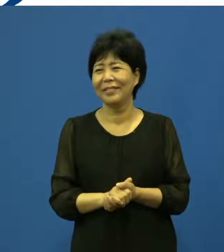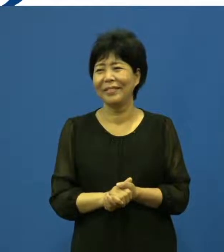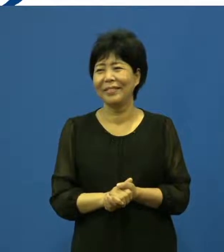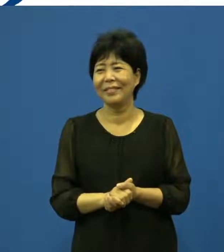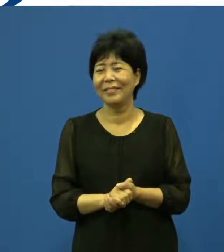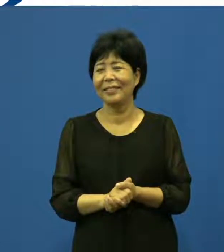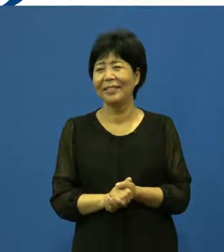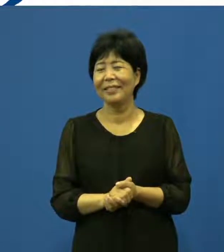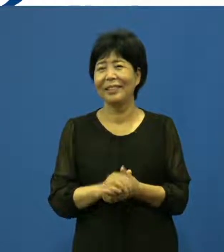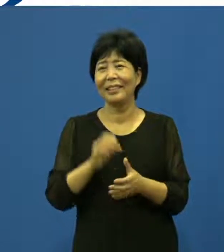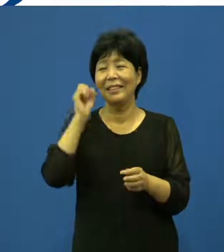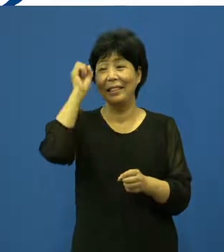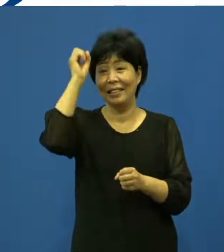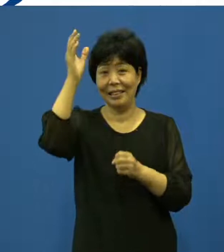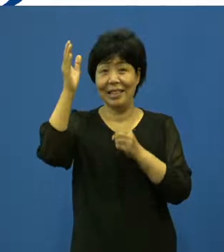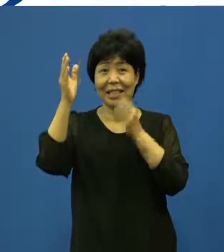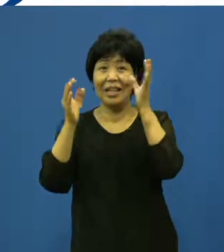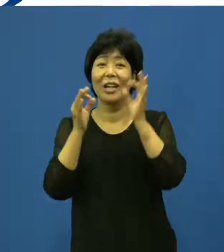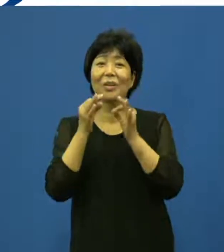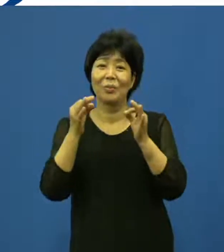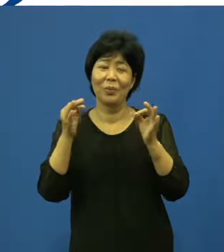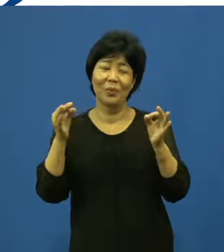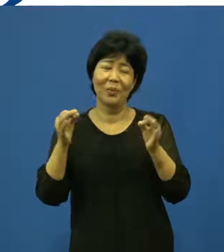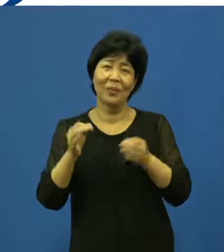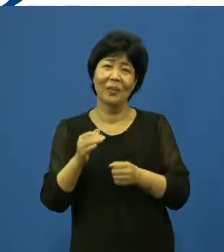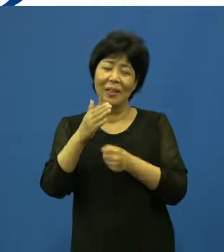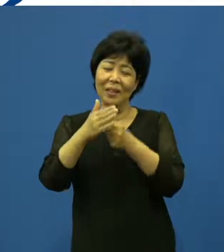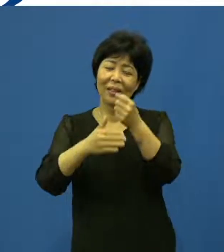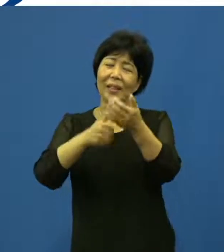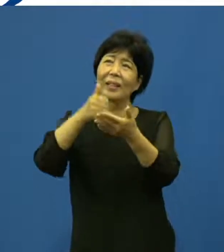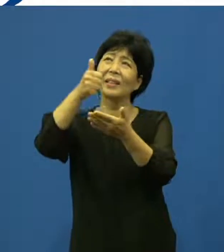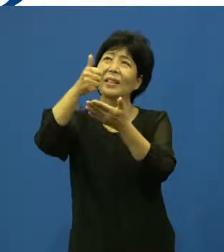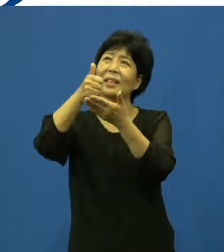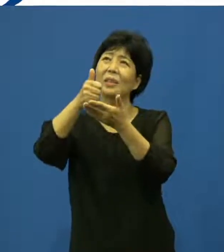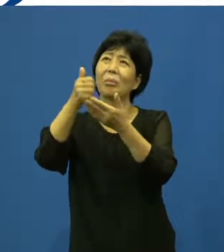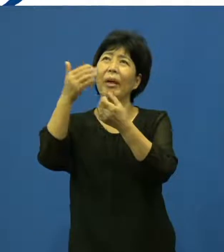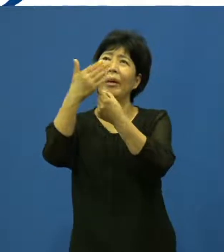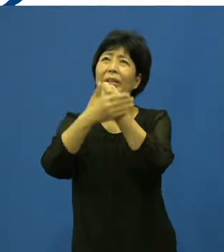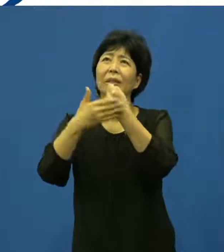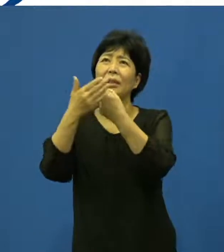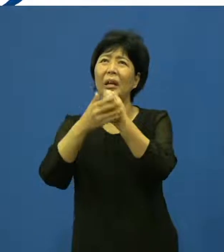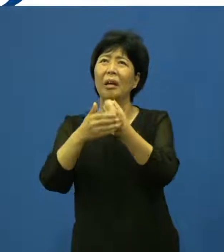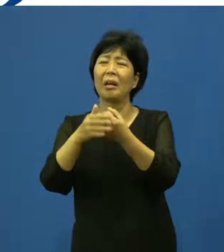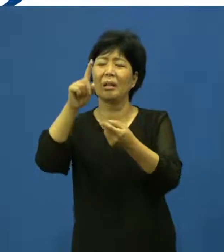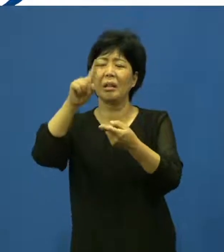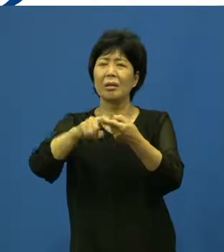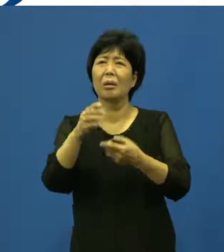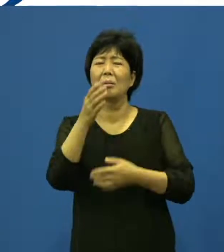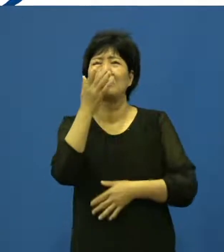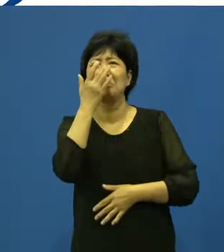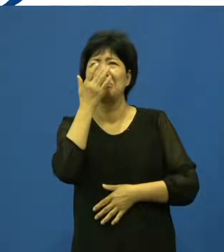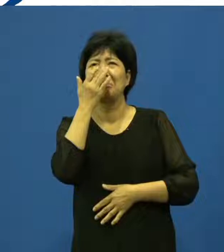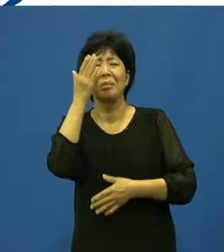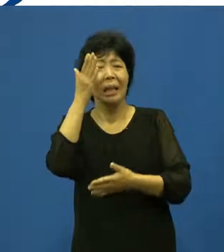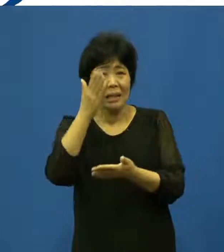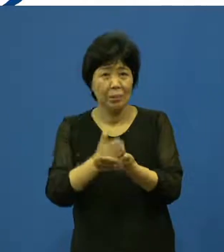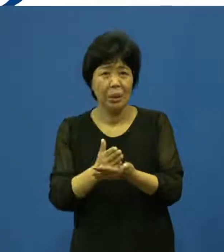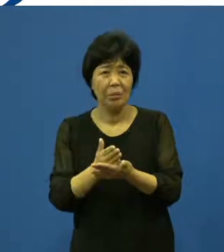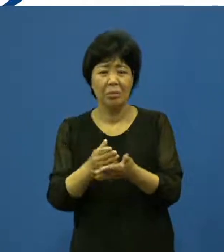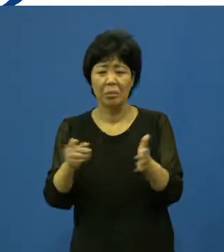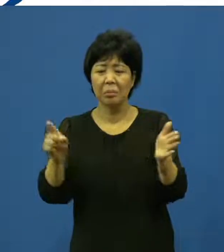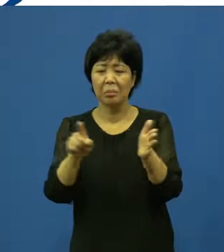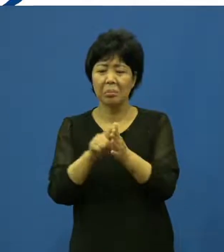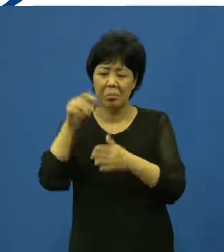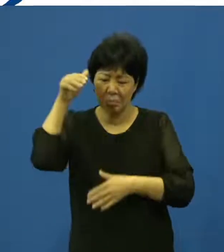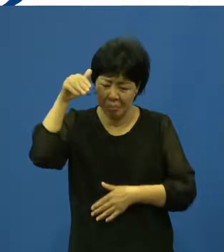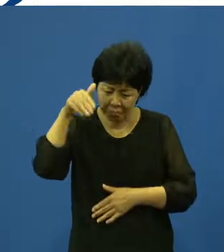우리 찬양 안 하며 하나님 너무 은혜를 익숙하게 대했던 것 같습니다. 내 신앙이 식어버린 것도